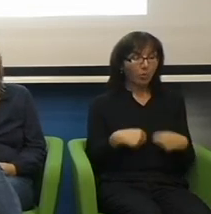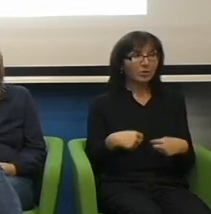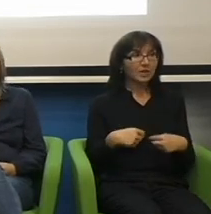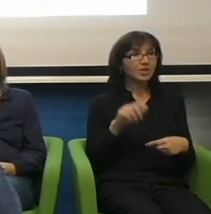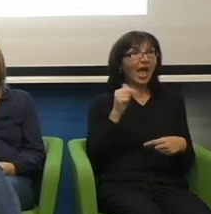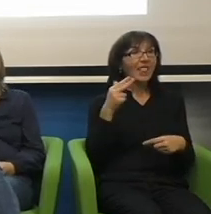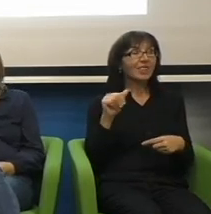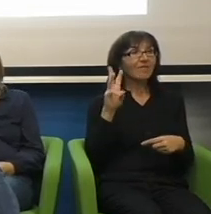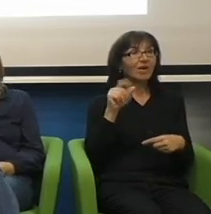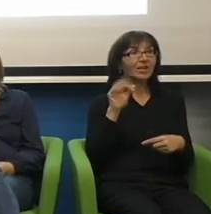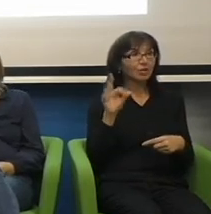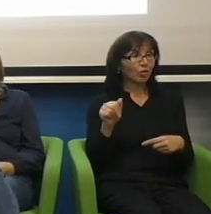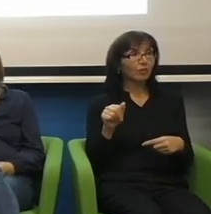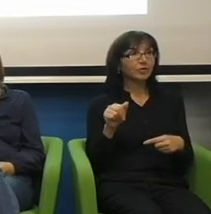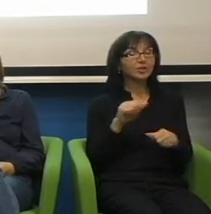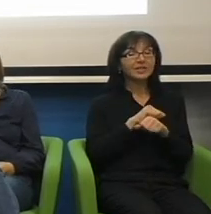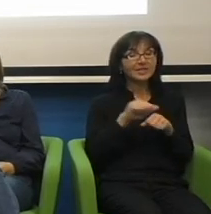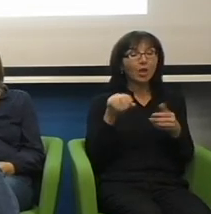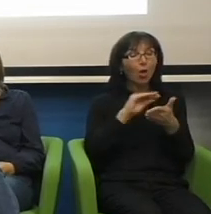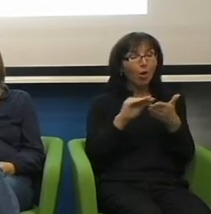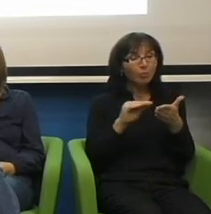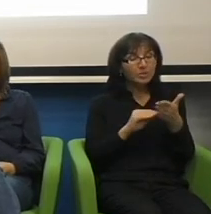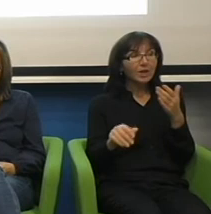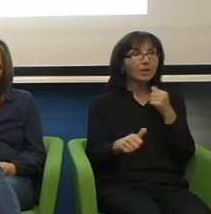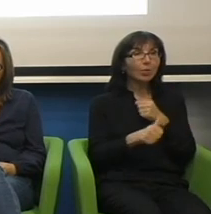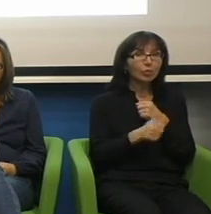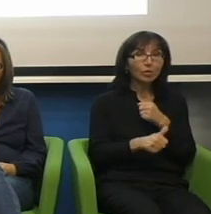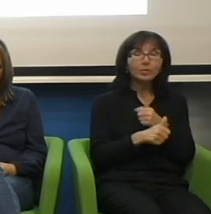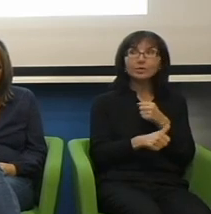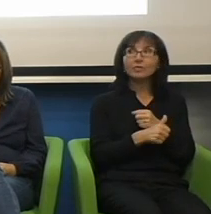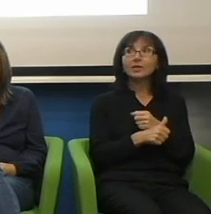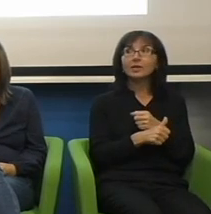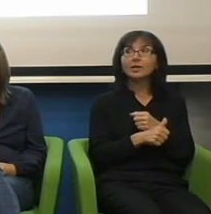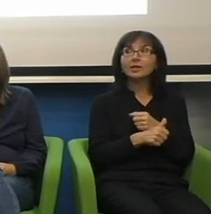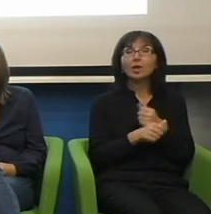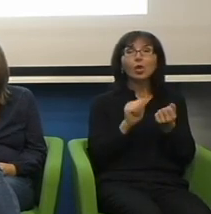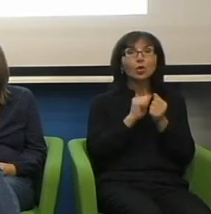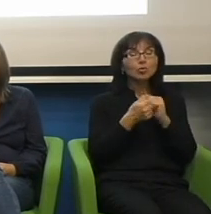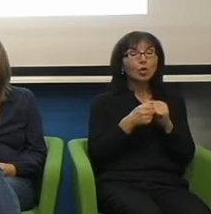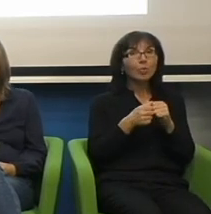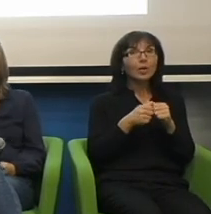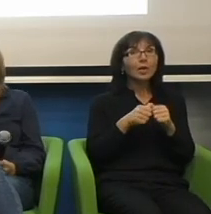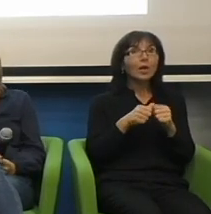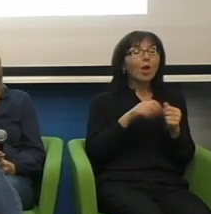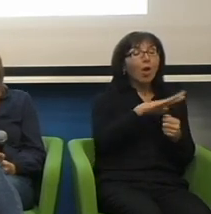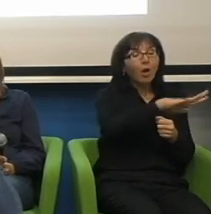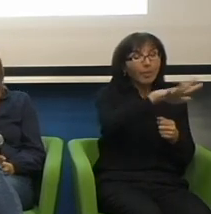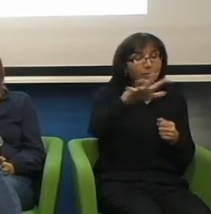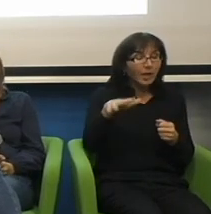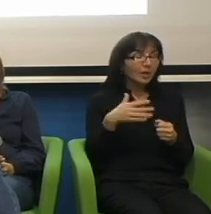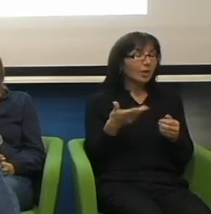jest, pomimo tego, że opisana i udokumentowana, to jednak są pewne obszary, o których warto rozmawiać,